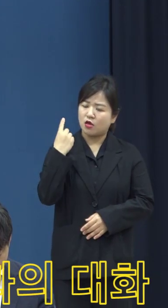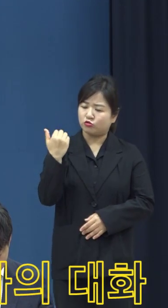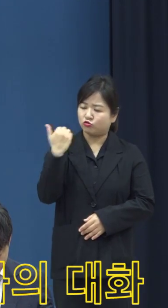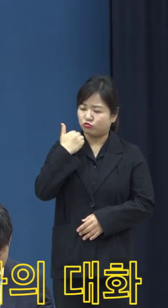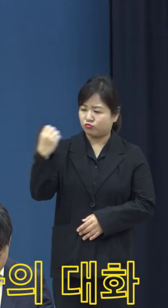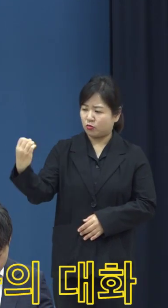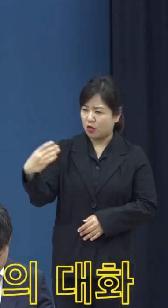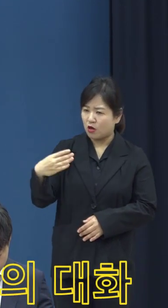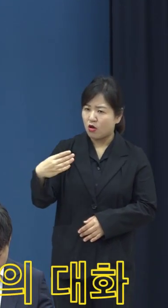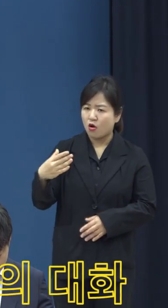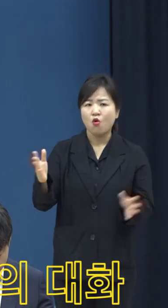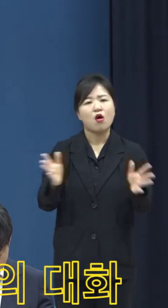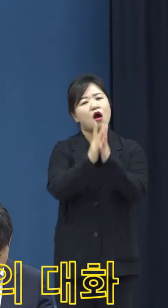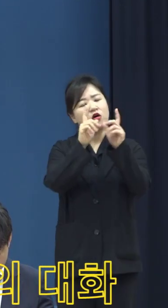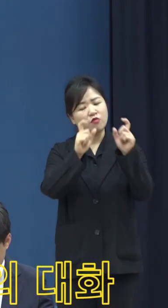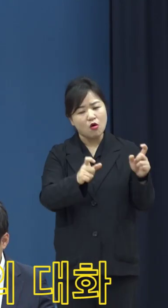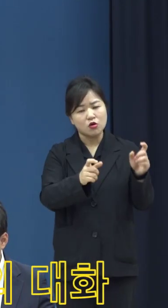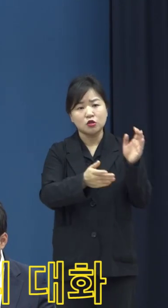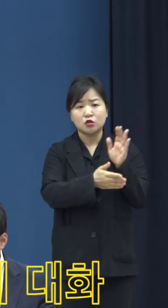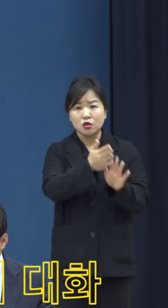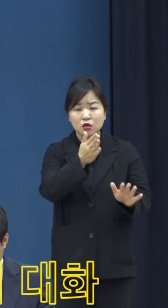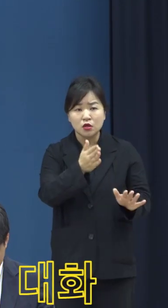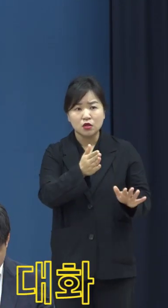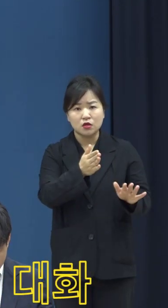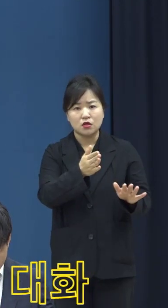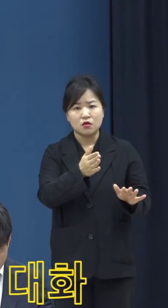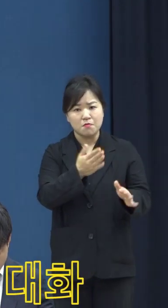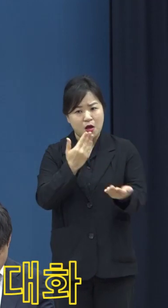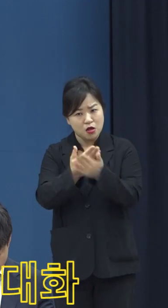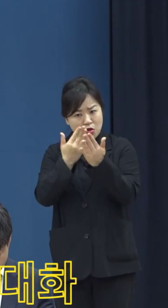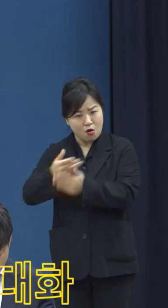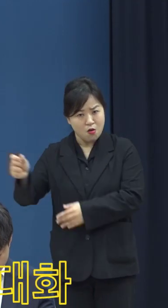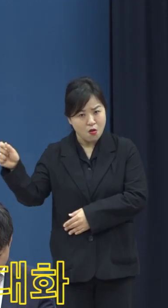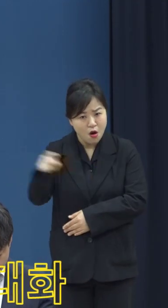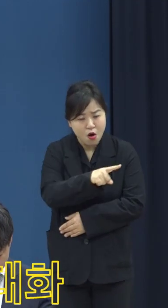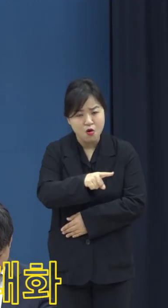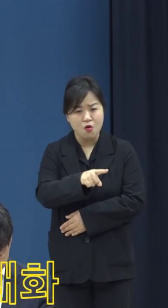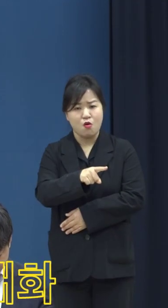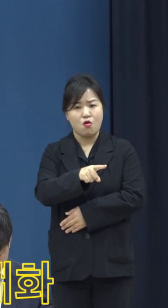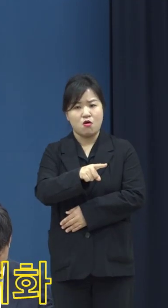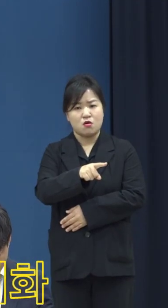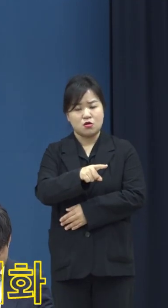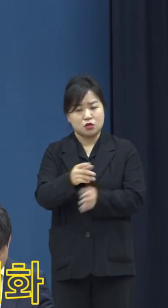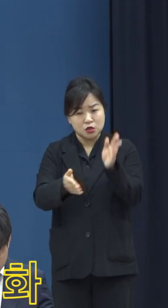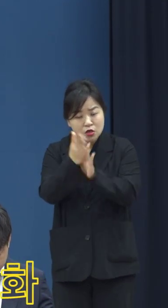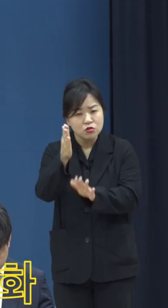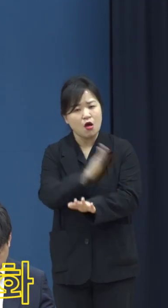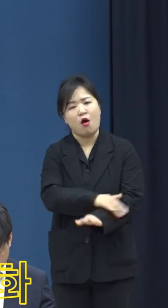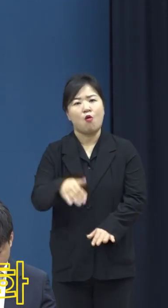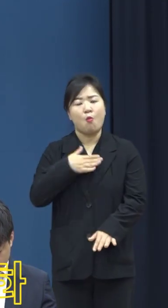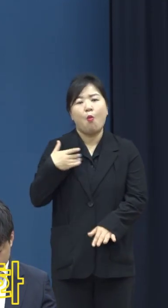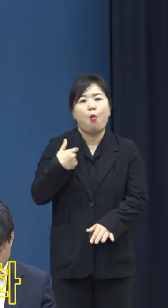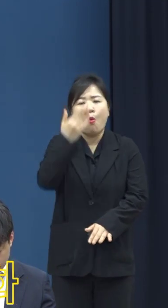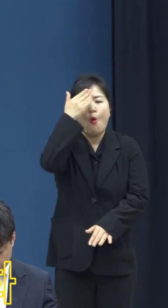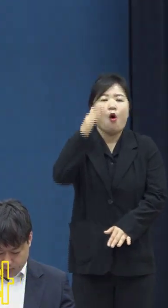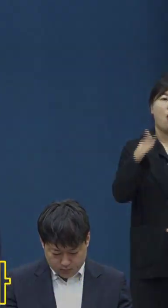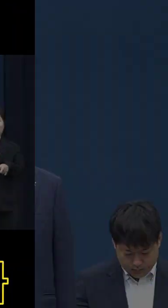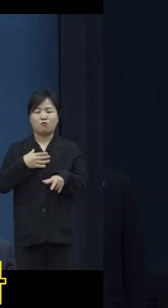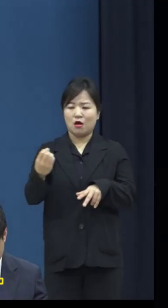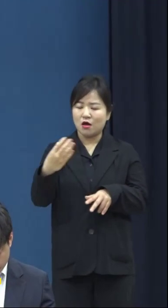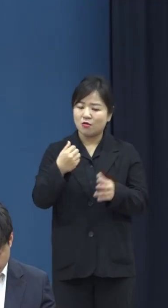중에 우리 화성이 이렇게 많은 발전을 이루고 이러한 도시인지 처음 알았다고 하는 분들이 상당히 많이